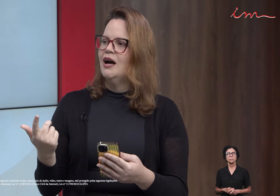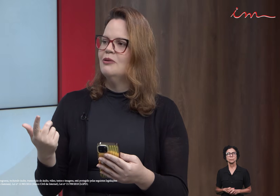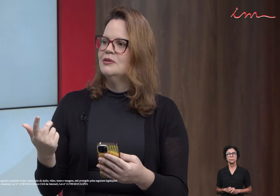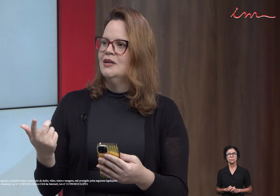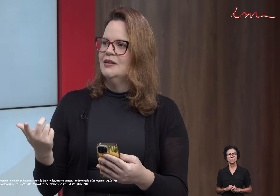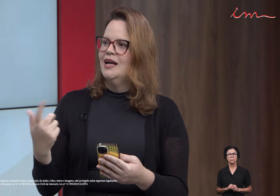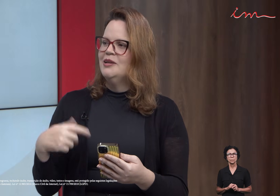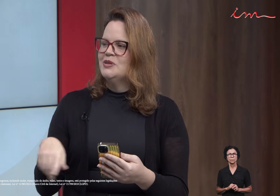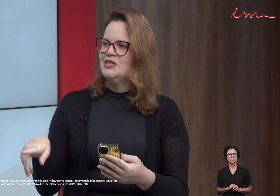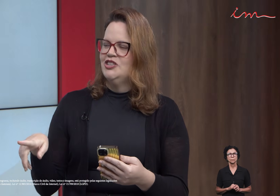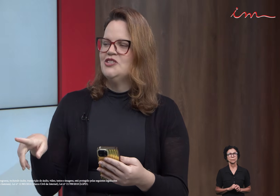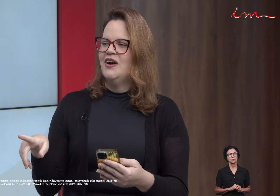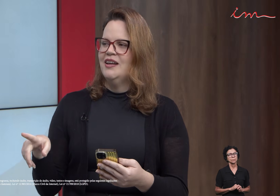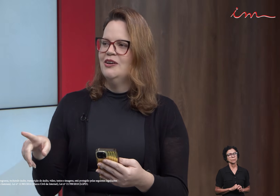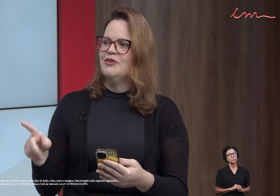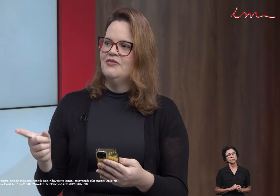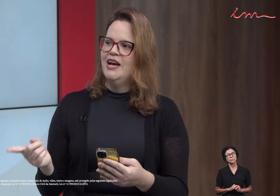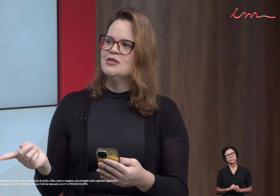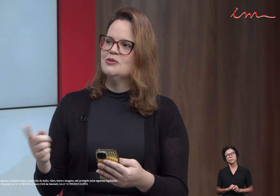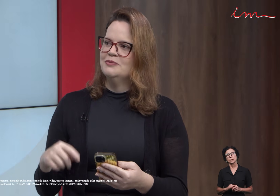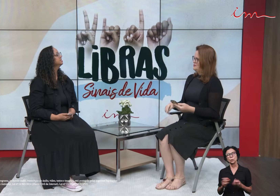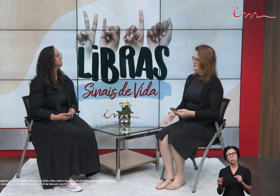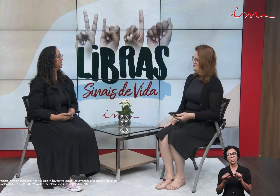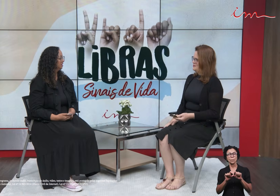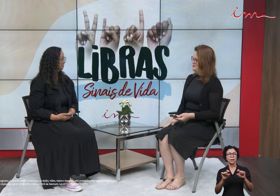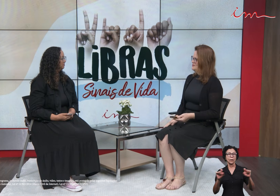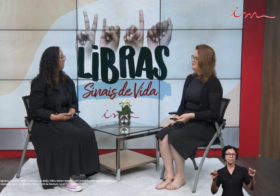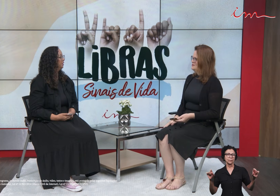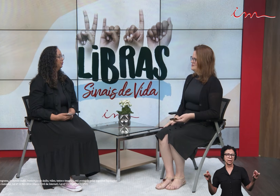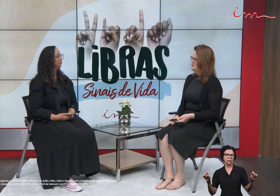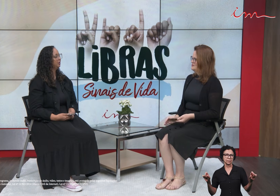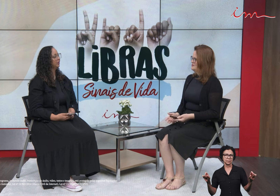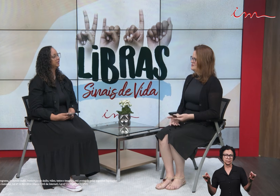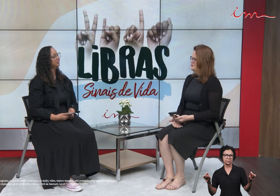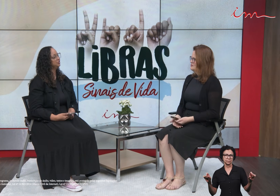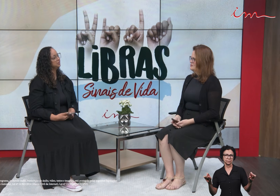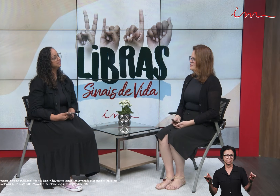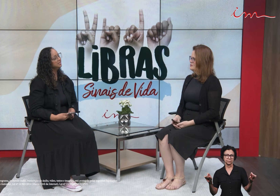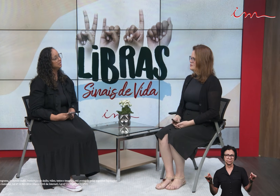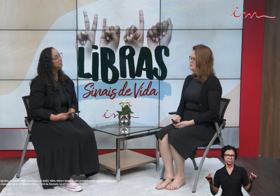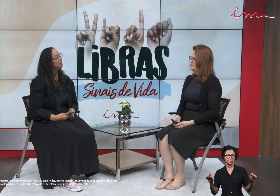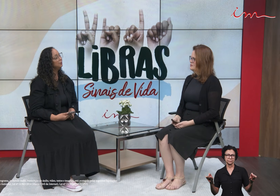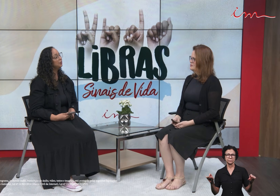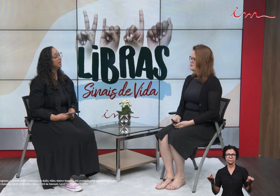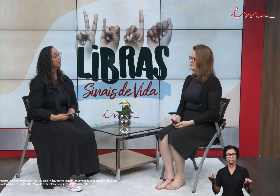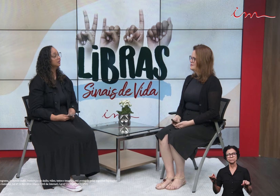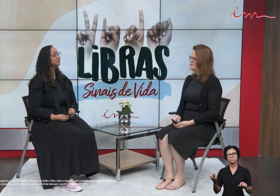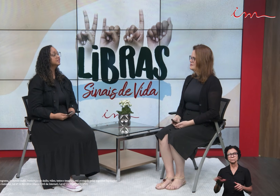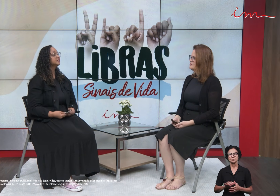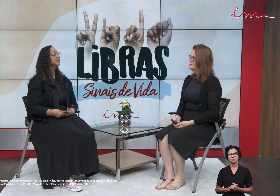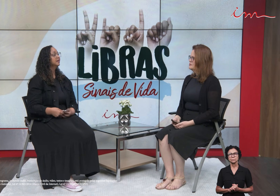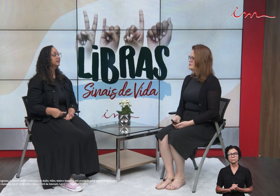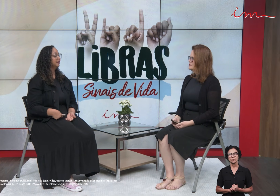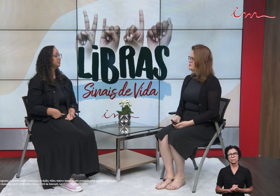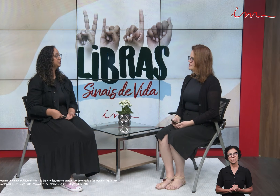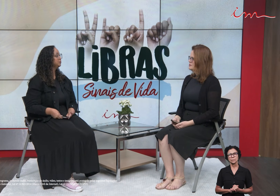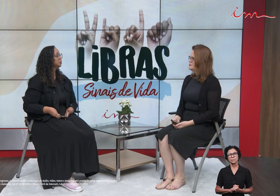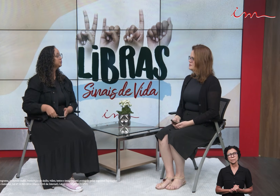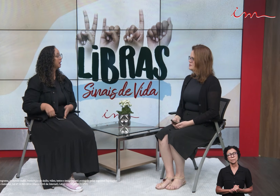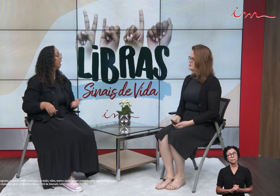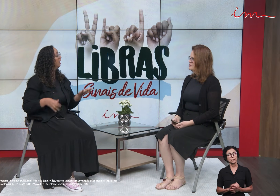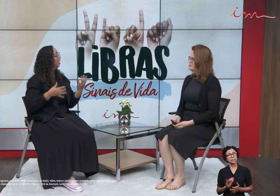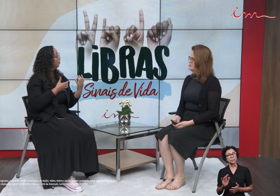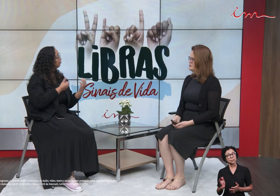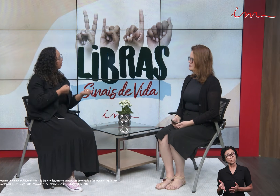no final. Na Libras a gente faria o inverso? Sim, eu acredito que sim, porque antes, né, a gente